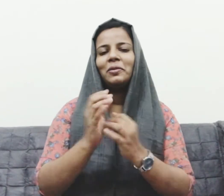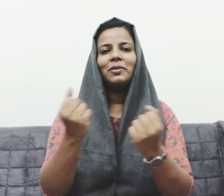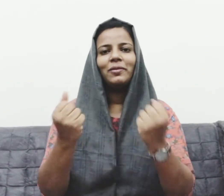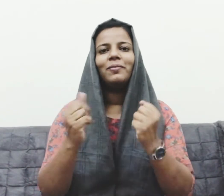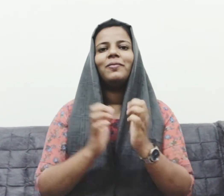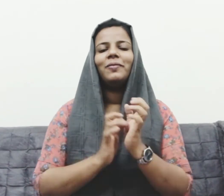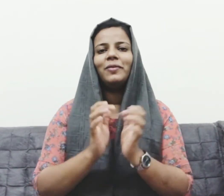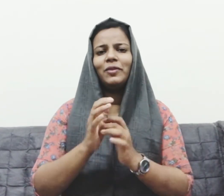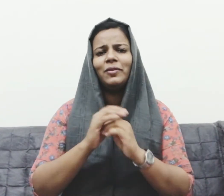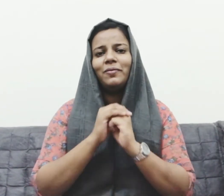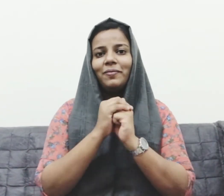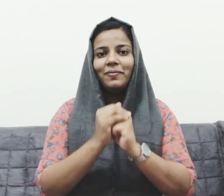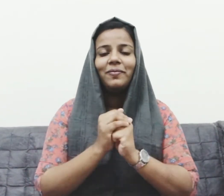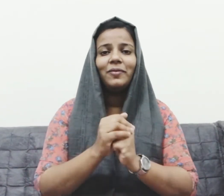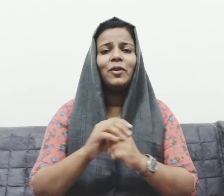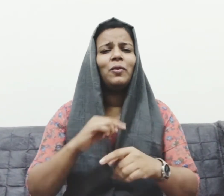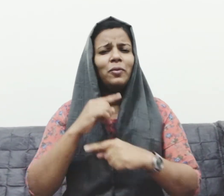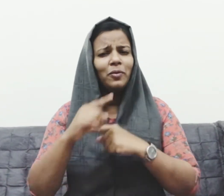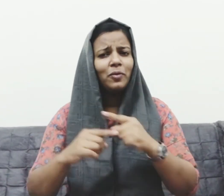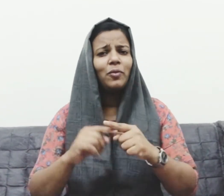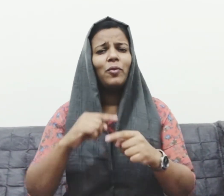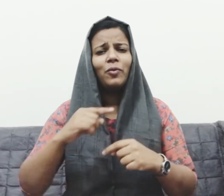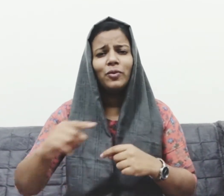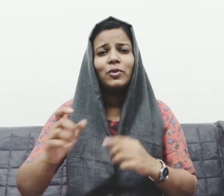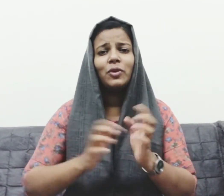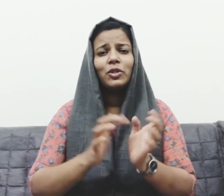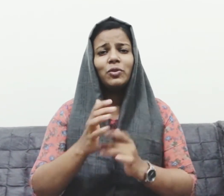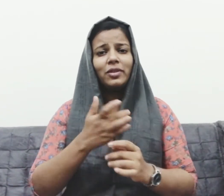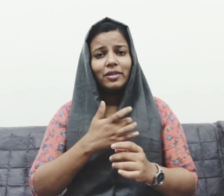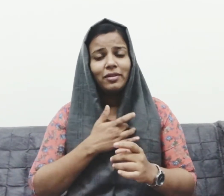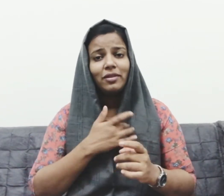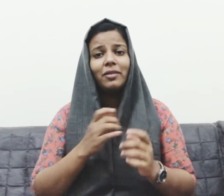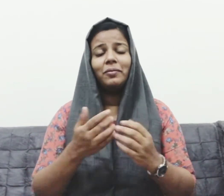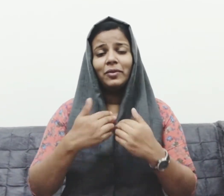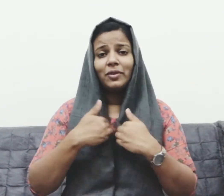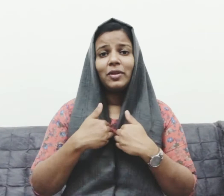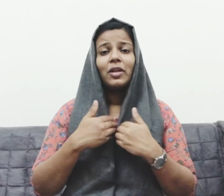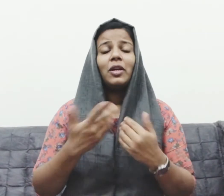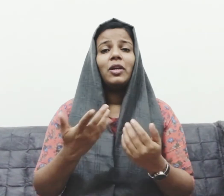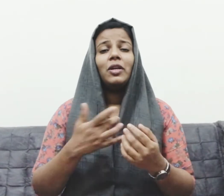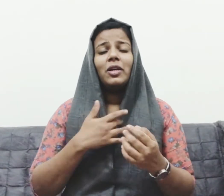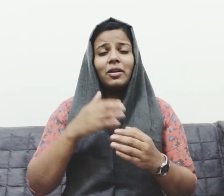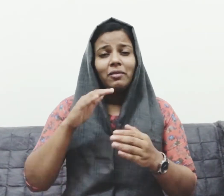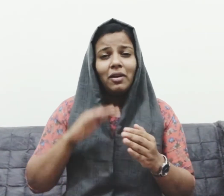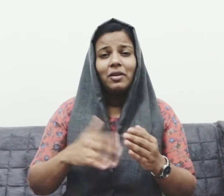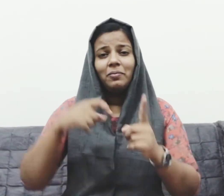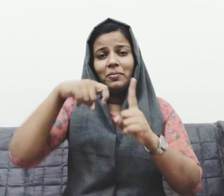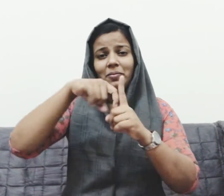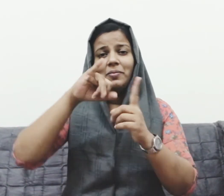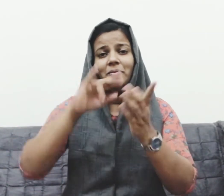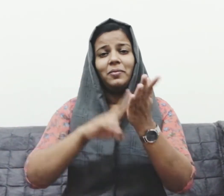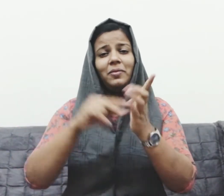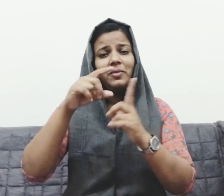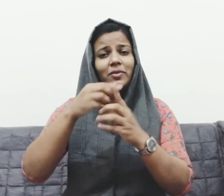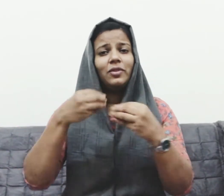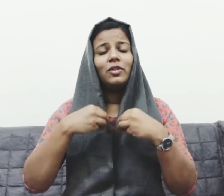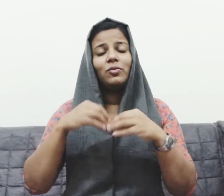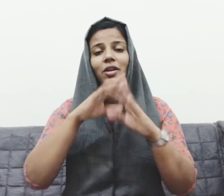ഞങ്ങൾ അങ്ങേ ആരാധിക്കുന്നു. ഓരോ നാളും ഞങ്ങളോട് കാണിക്കുന്ന അങ്ങയുടെ കരുണയ്ക്കും ഞങ്ങളോട് കാണിക്കുന്ന അങ്ങയുടെ ദയവിനുമായിട്ട് ഞങ്ങൾ നന്ദി പറയുന്നു പിതാവേ.